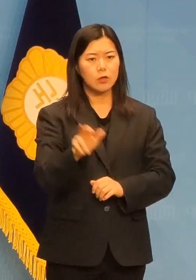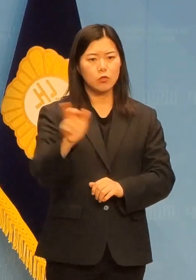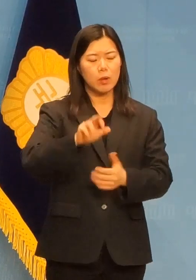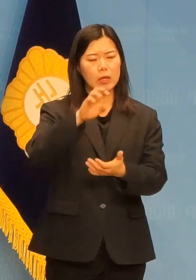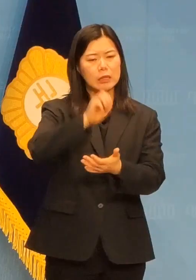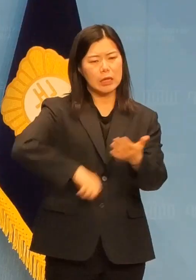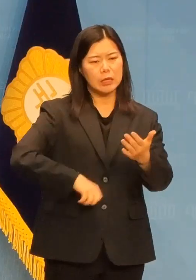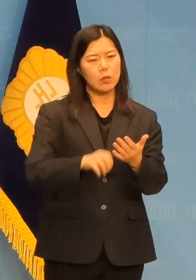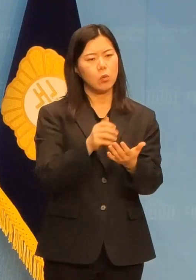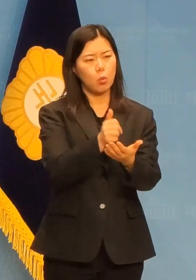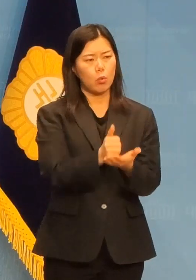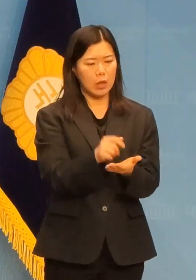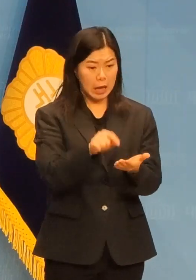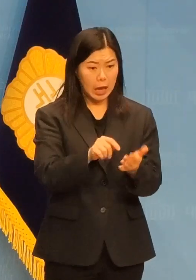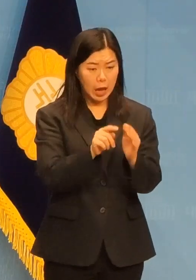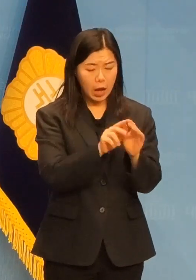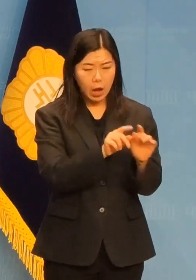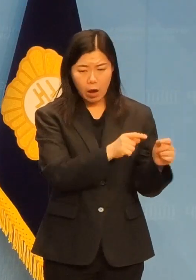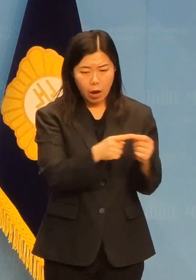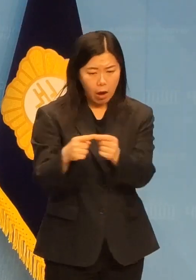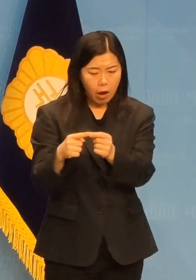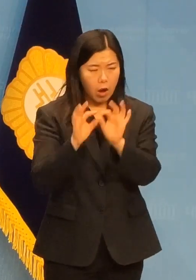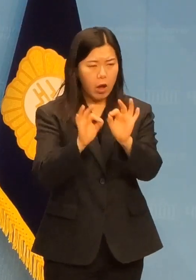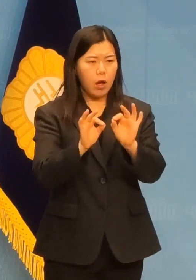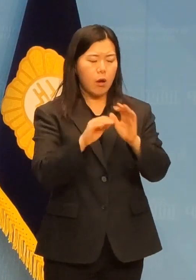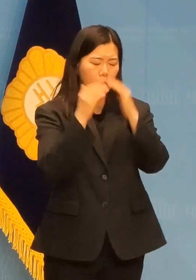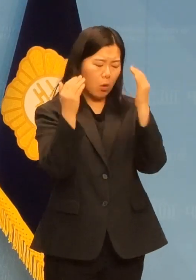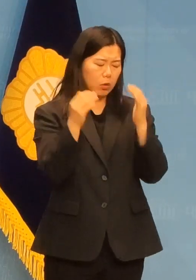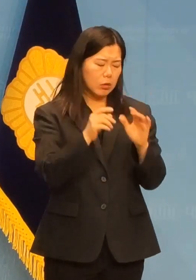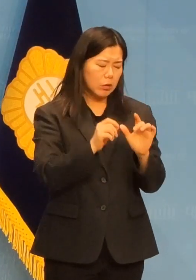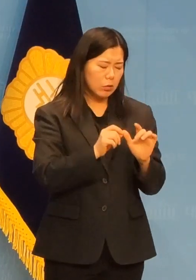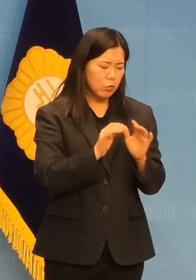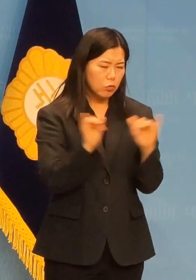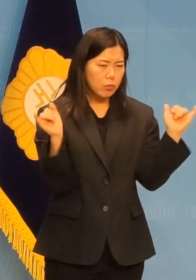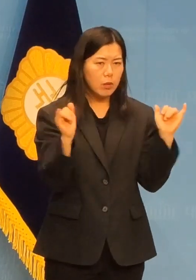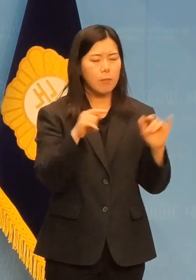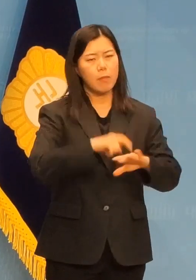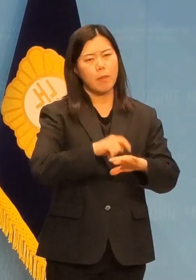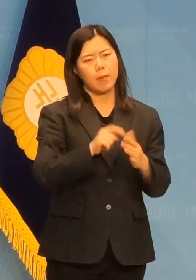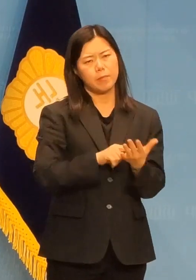탈퇴 고객의 글은 많은 국민의 심정을 대변합니다.